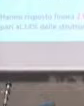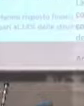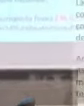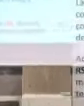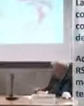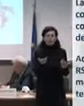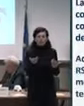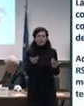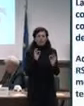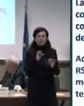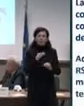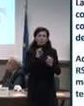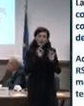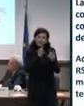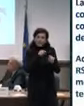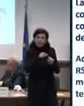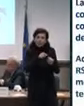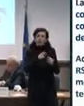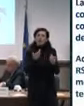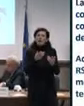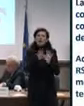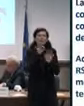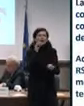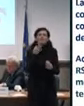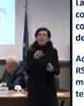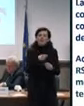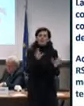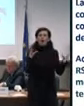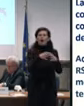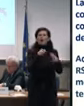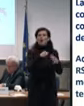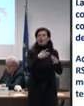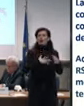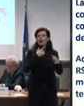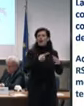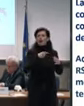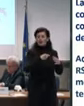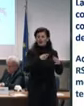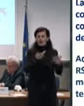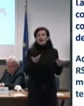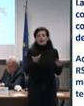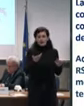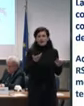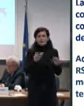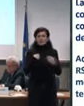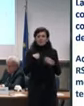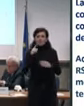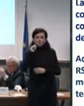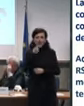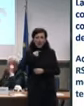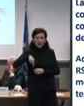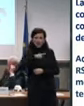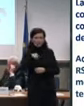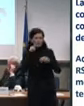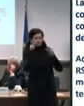per il tipo di infezione per questo tipo di virus e da qui l'importanza di focalizzare l'attenzione su queste strutture